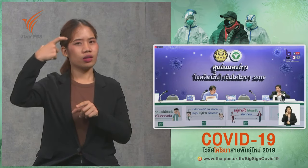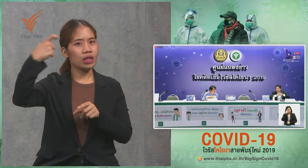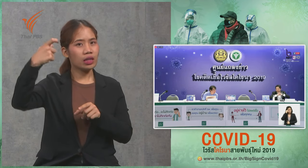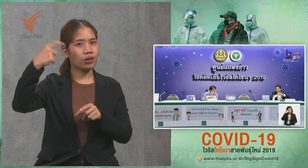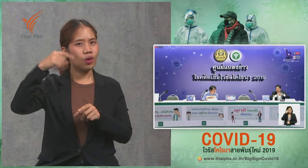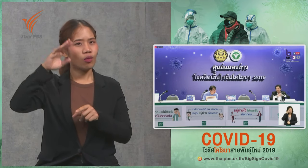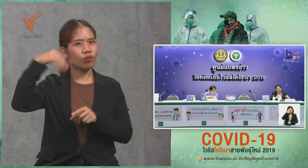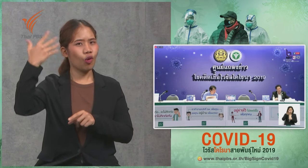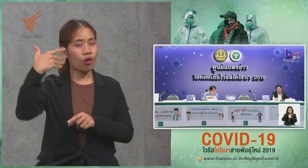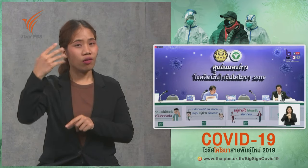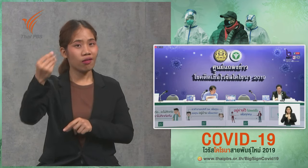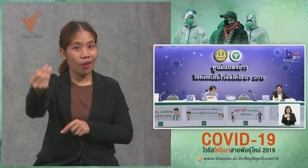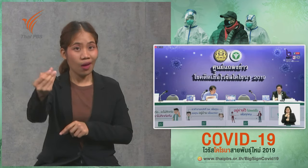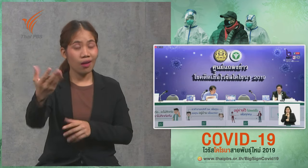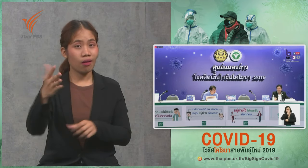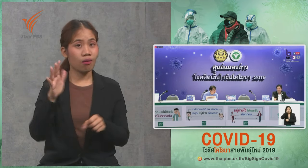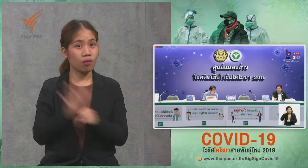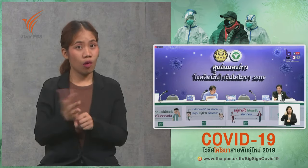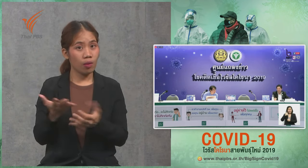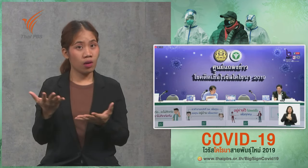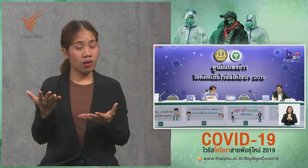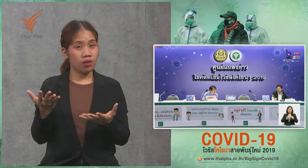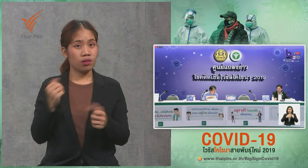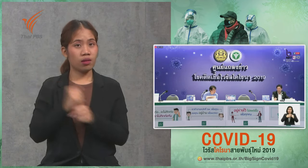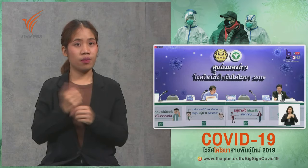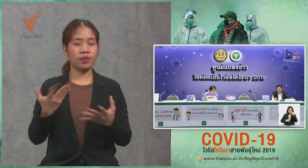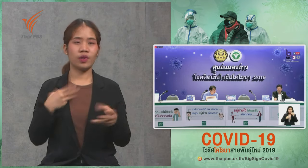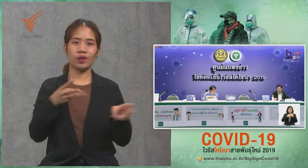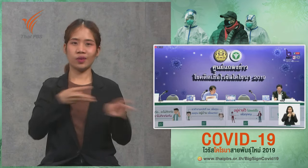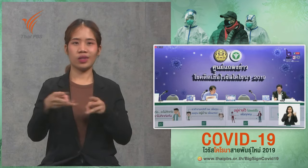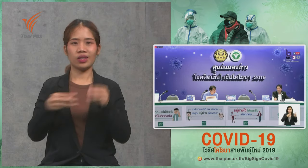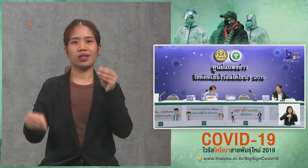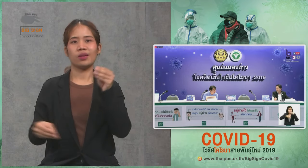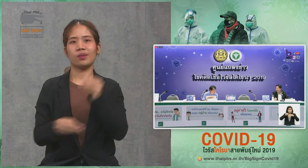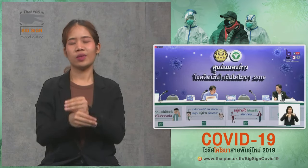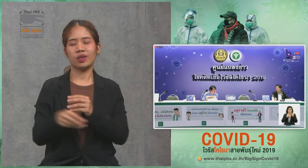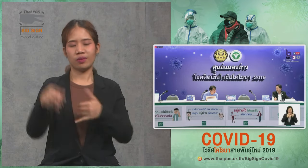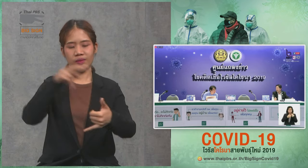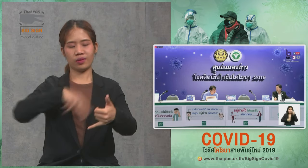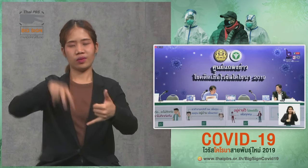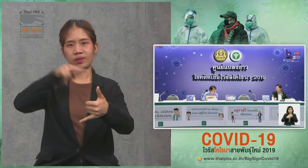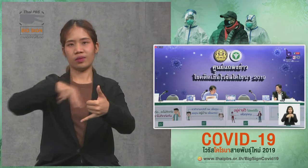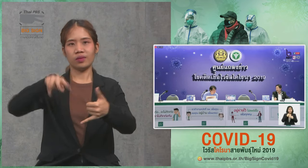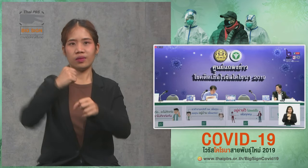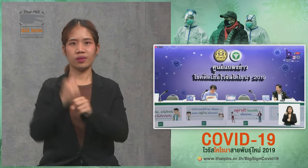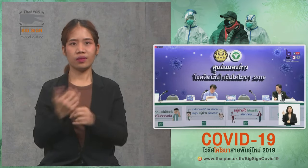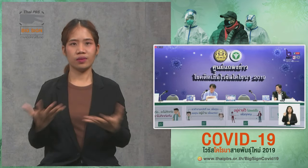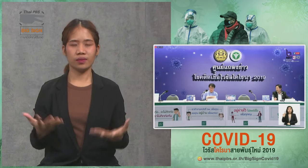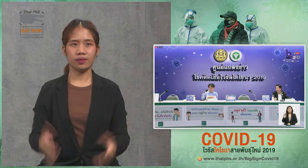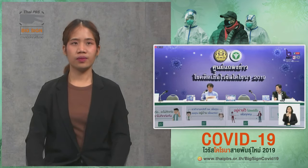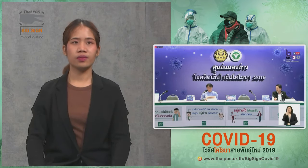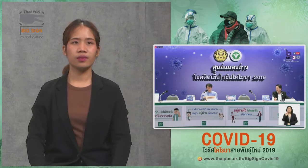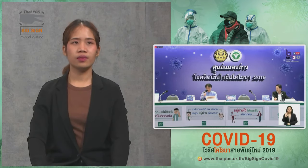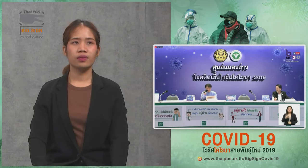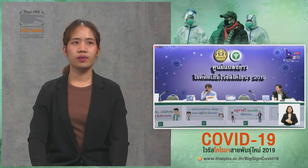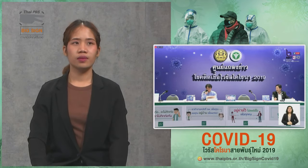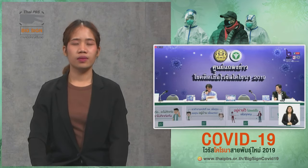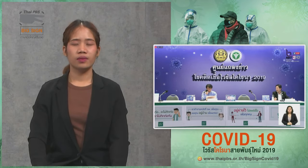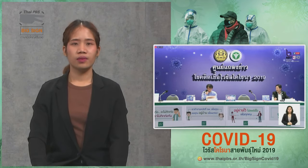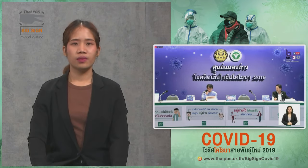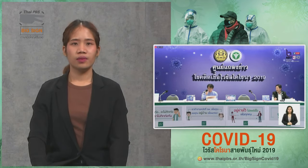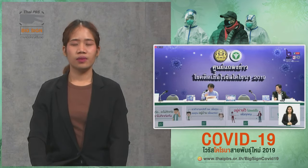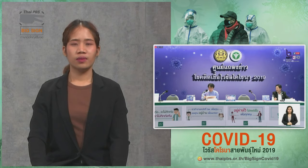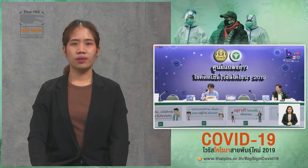าคนนี้เป็นโควิดหรือเปล่าเราจะมีมาตรการอื่นเพิ่มเข้ามาในการตรวจวัดคัดกรองผู้คนกลุ่มนี้เพิ่มไหมอะคะ